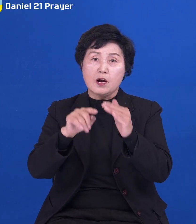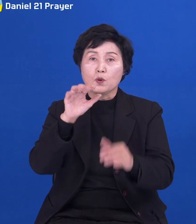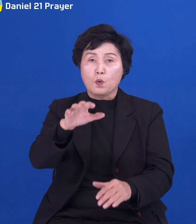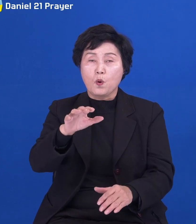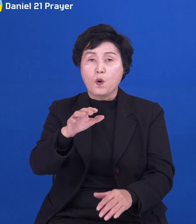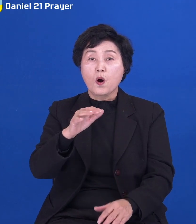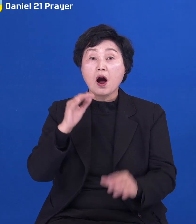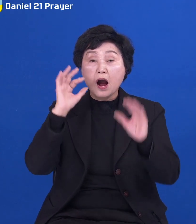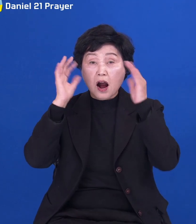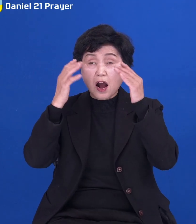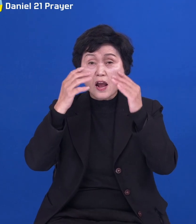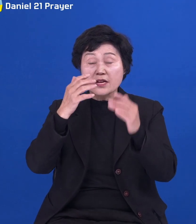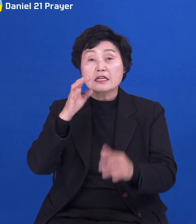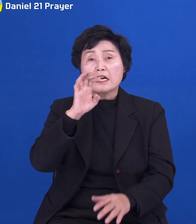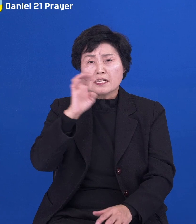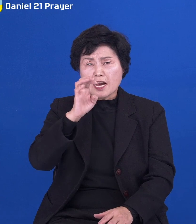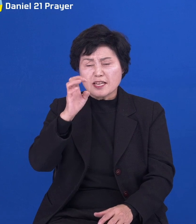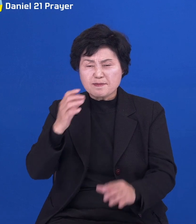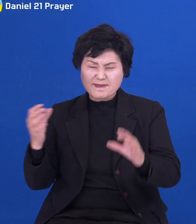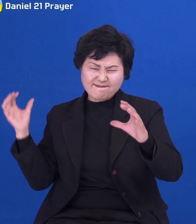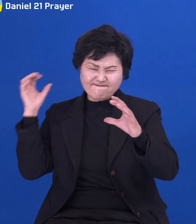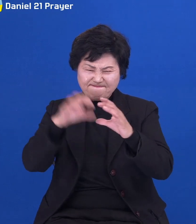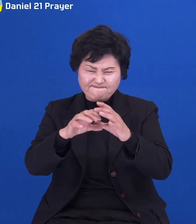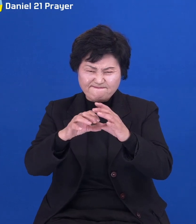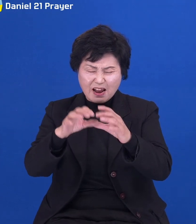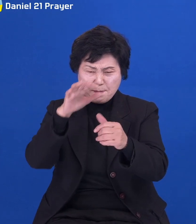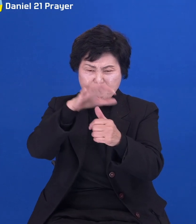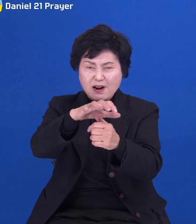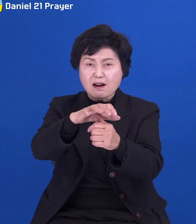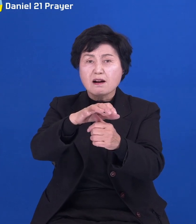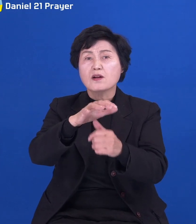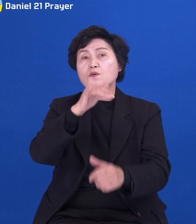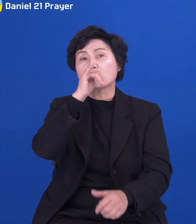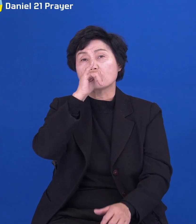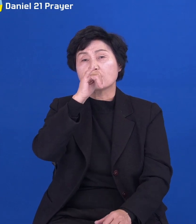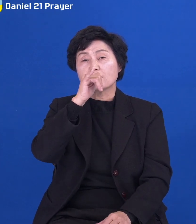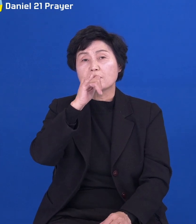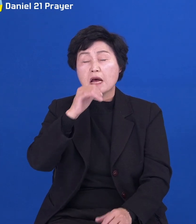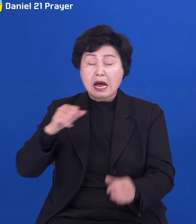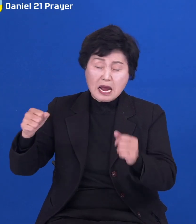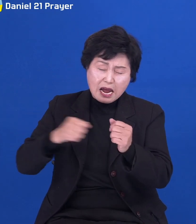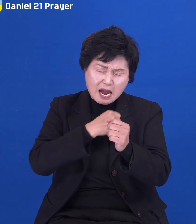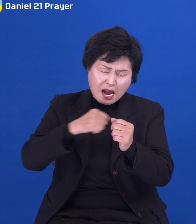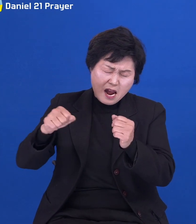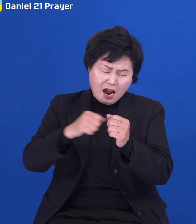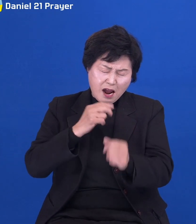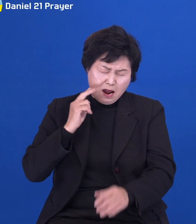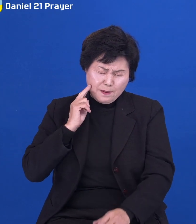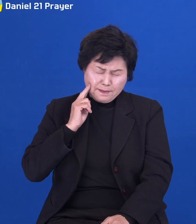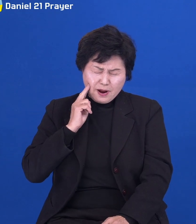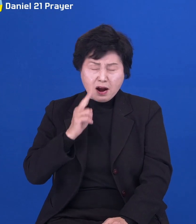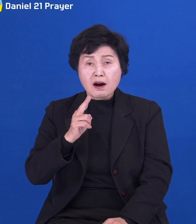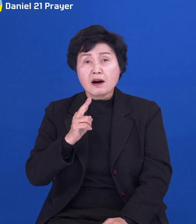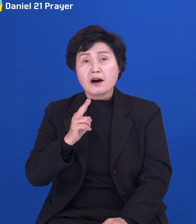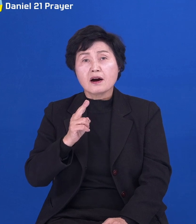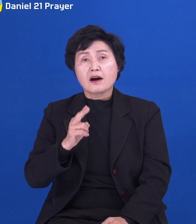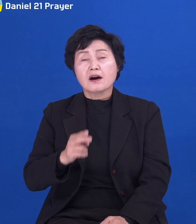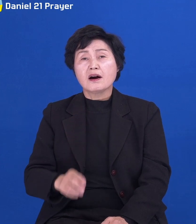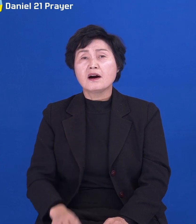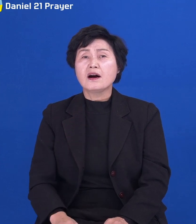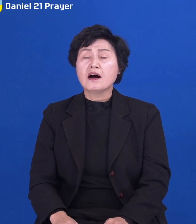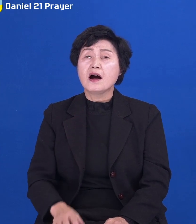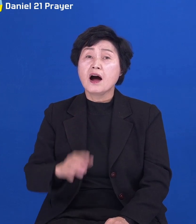붙어있는 어린아이들과 또 이들을 관리 감독한다는 이들이 나와서 행해지는 구타는 말로 할 수 없는 형편이었어요.